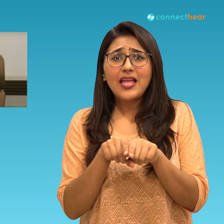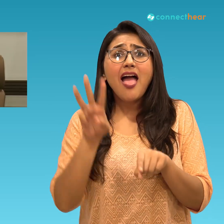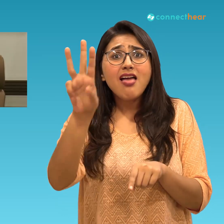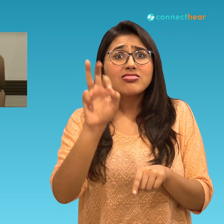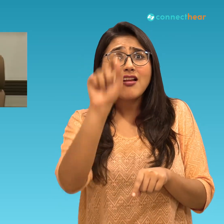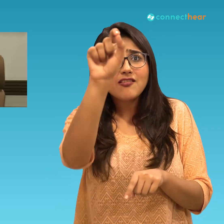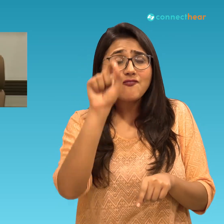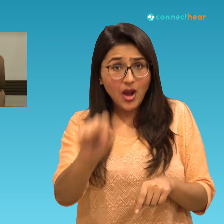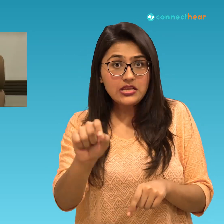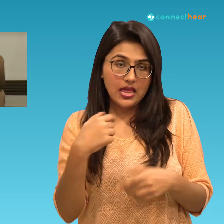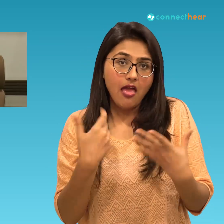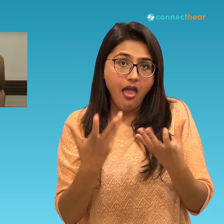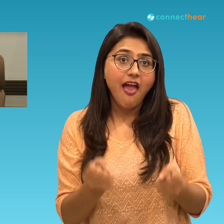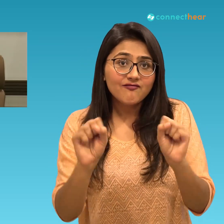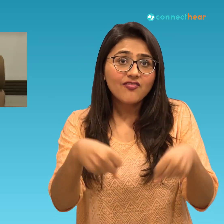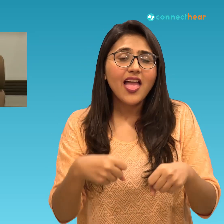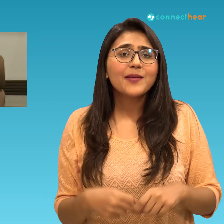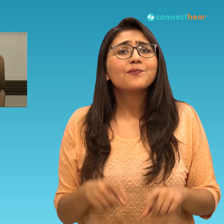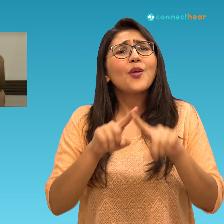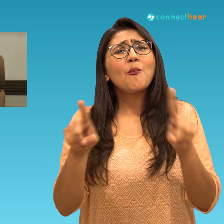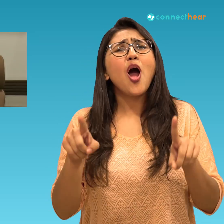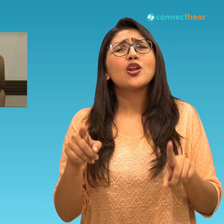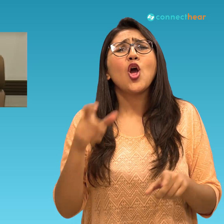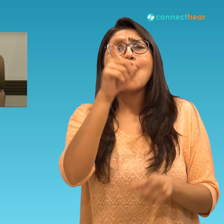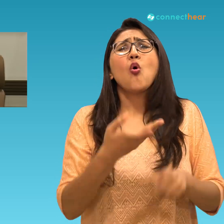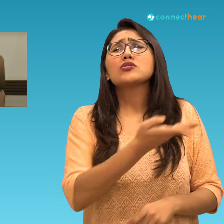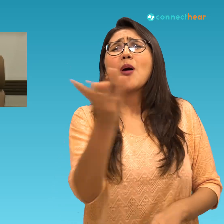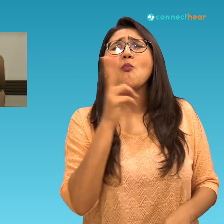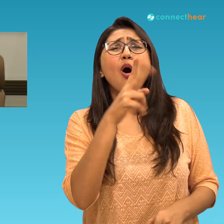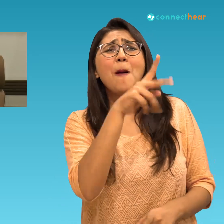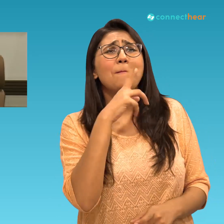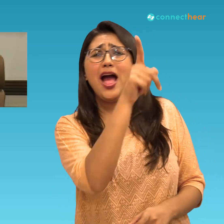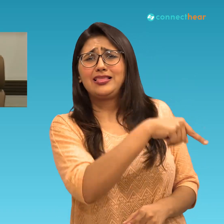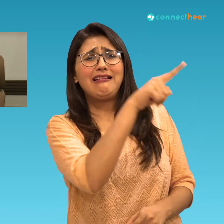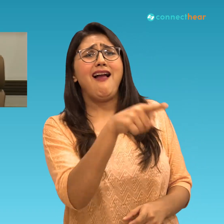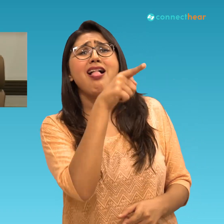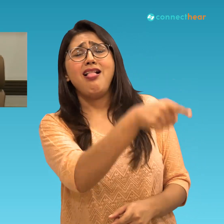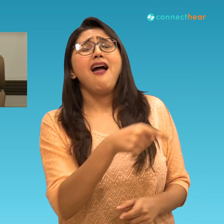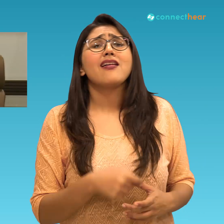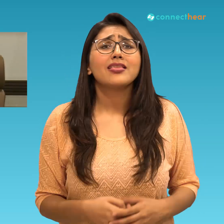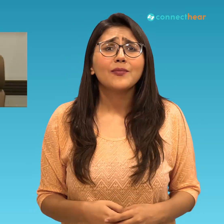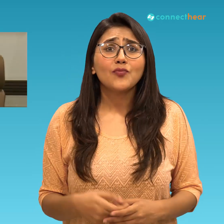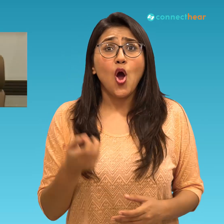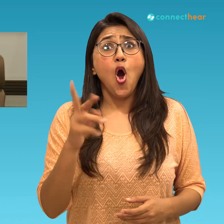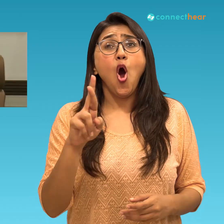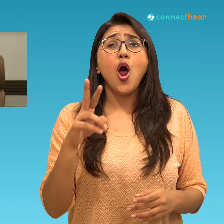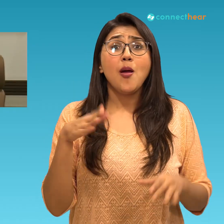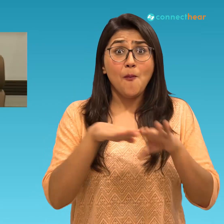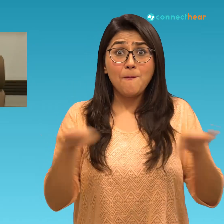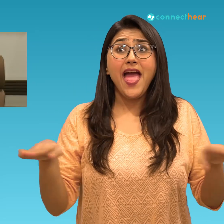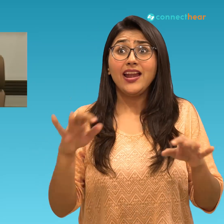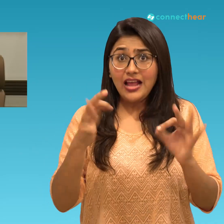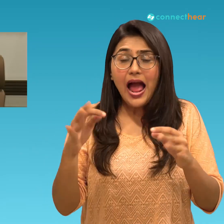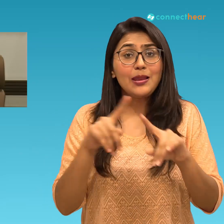30% جو ہیں وہ اویلیبل ہیں۔ اب اس پہ لوگ کہتے ہیں کہ جی غلط بیانی کی جاتی ہے ہم سے، اور کہا جاتا ہے بیڈ ویکنٹ ہے، اور بیڈ